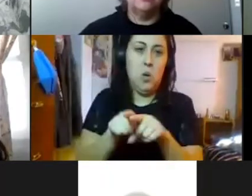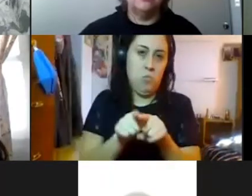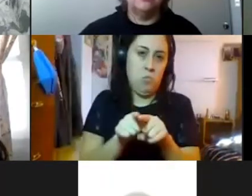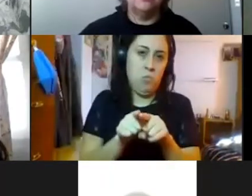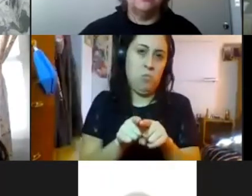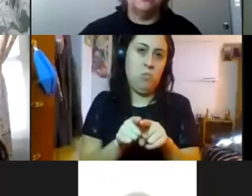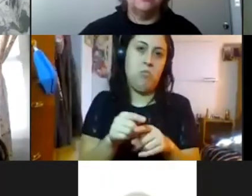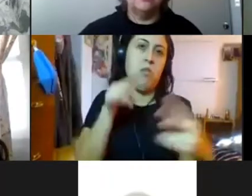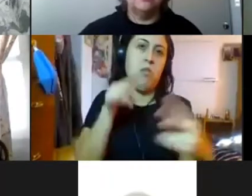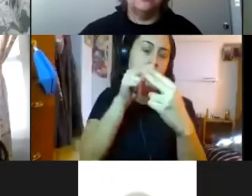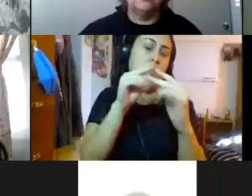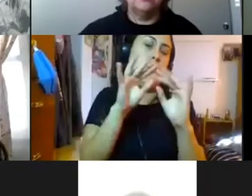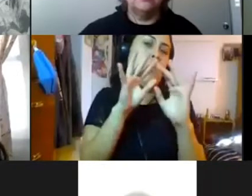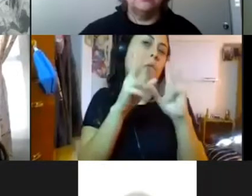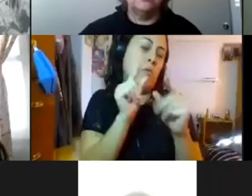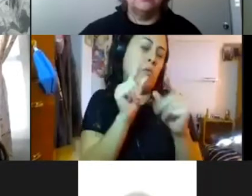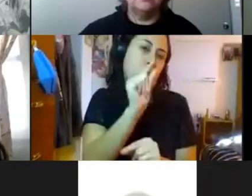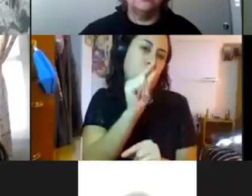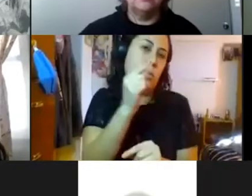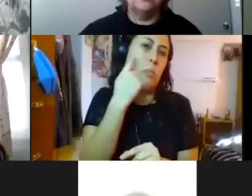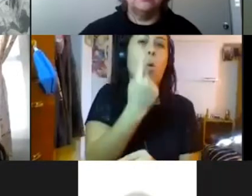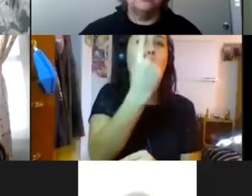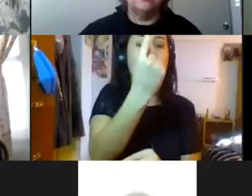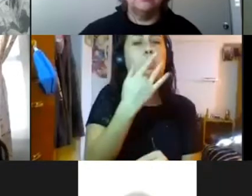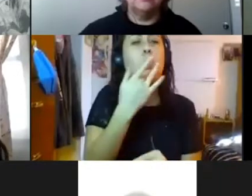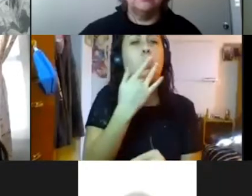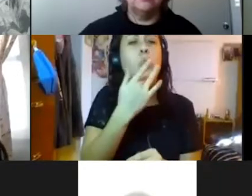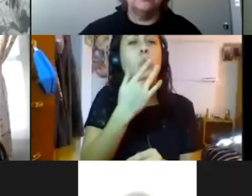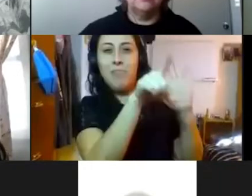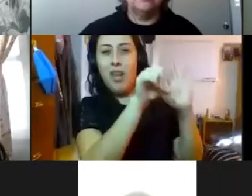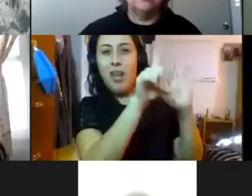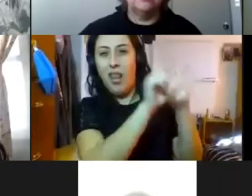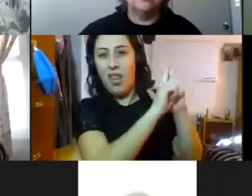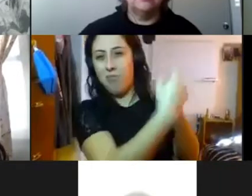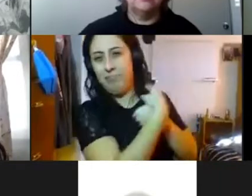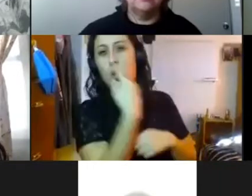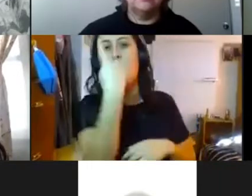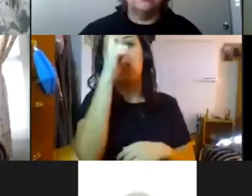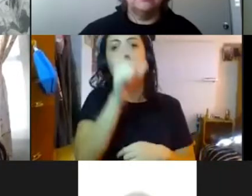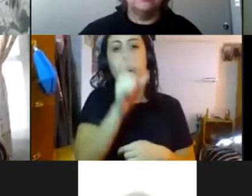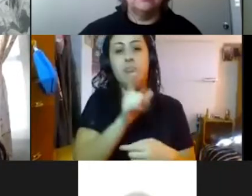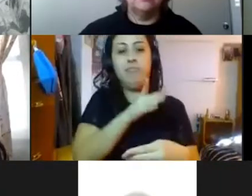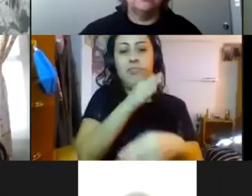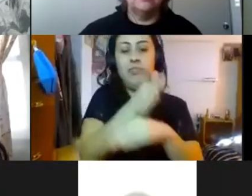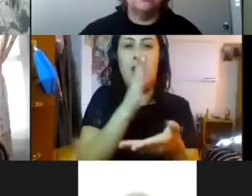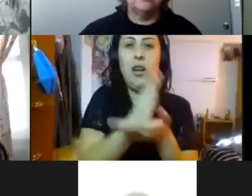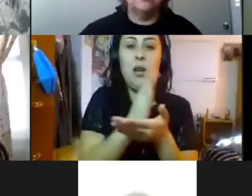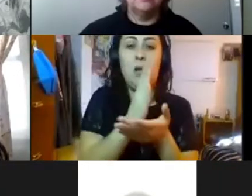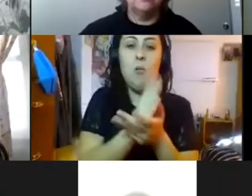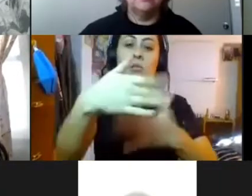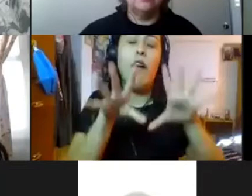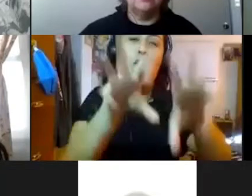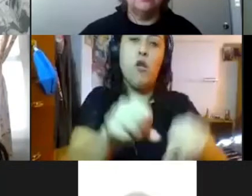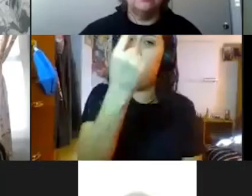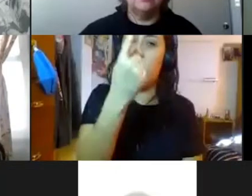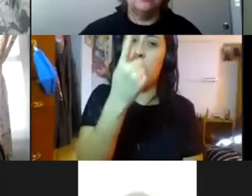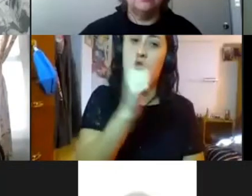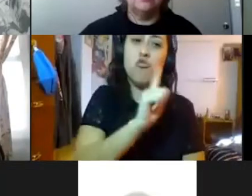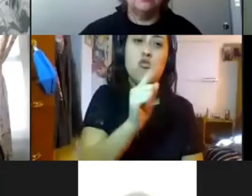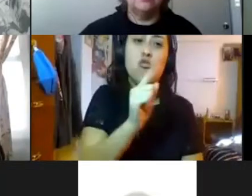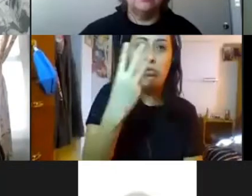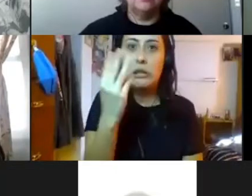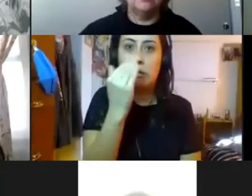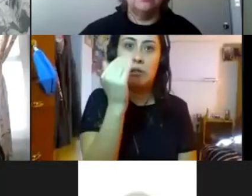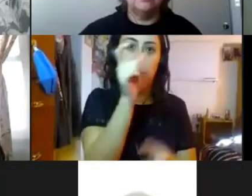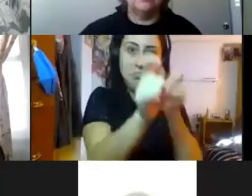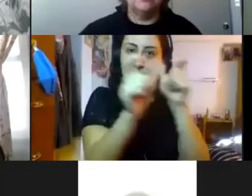que una sola persona vaya, no pueden ir con niños, a excepción del día de la vacuna, que sí pudimos ver a nuestros niños. Es